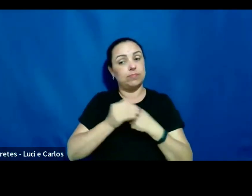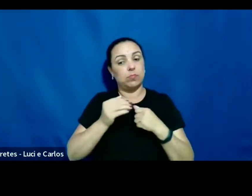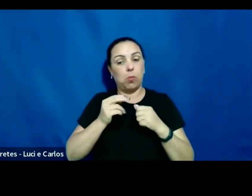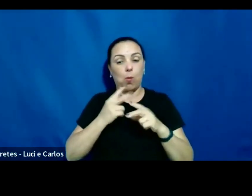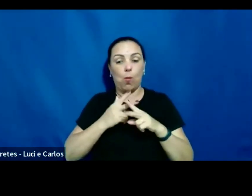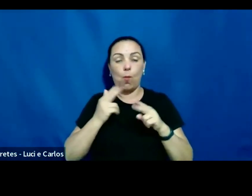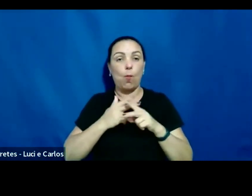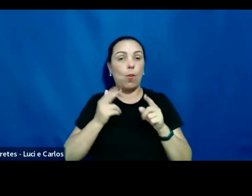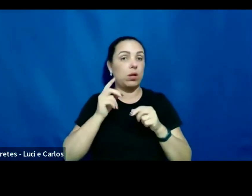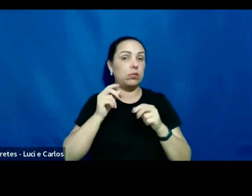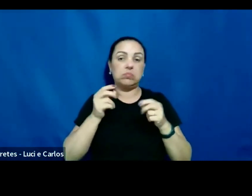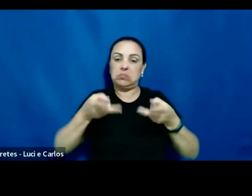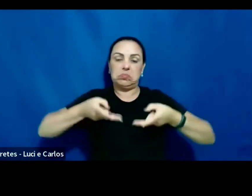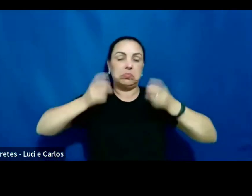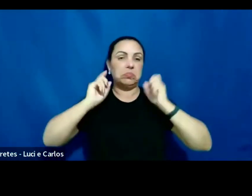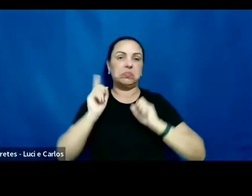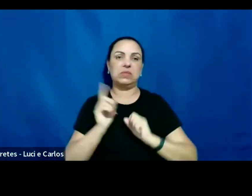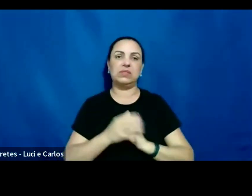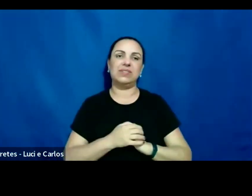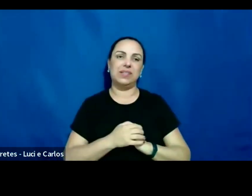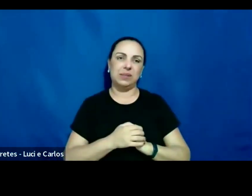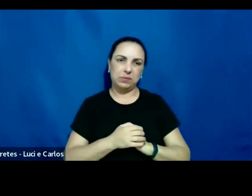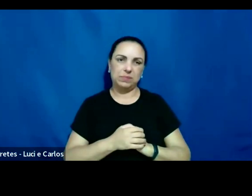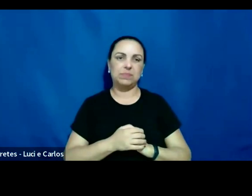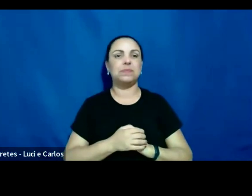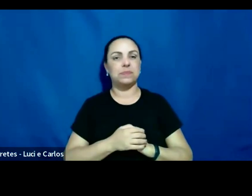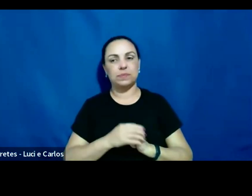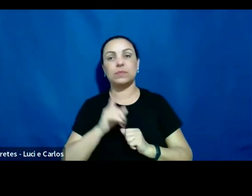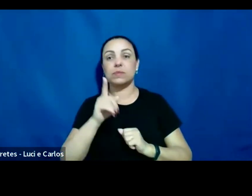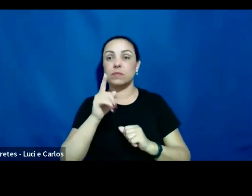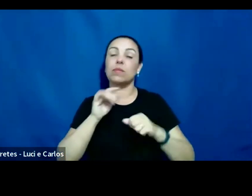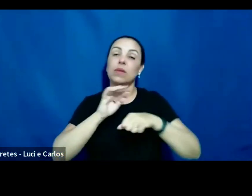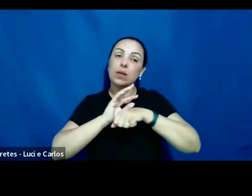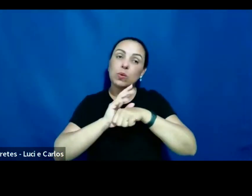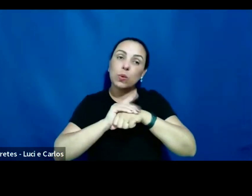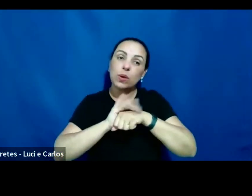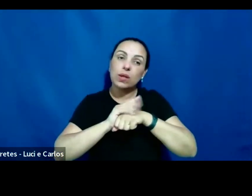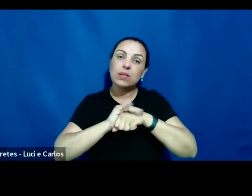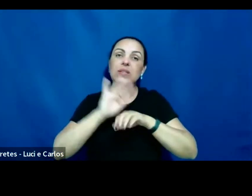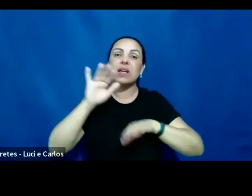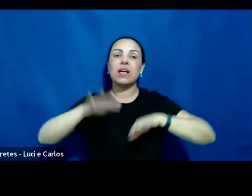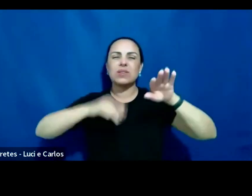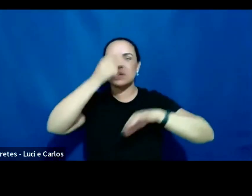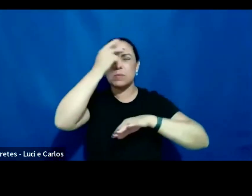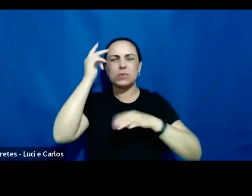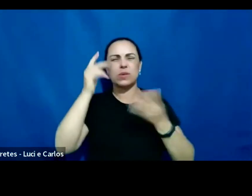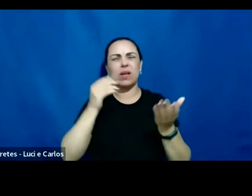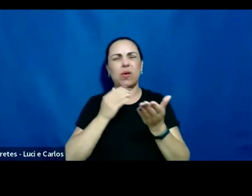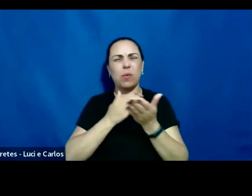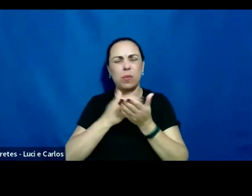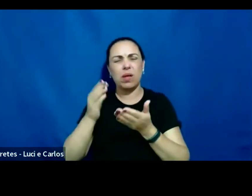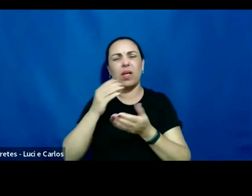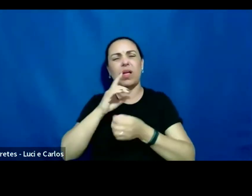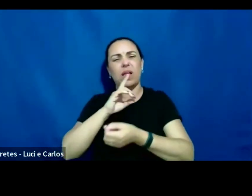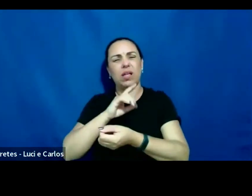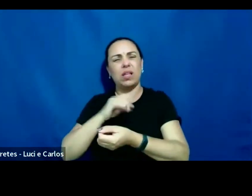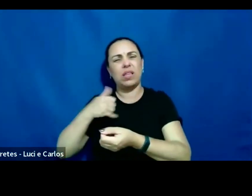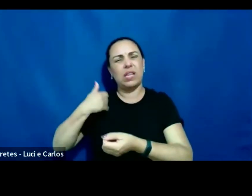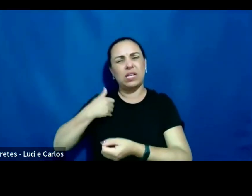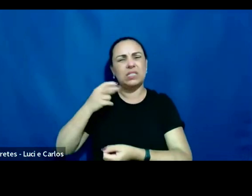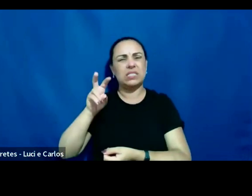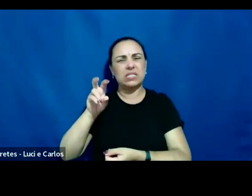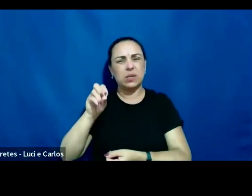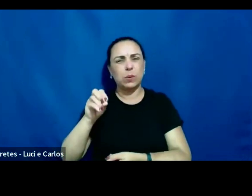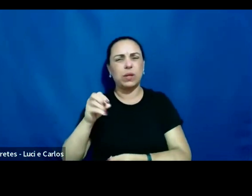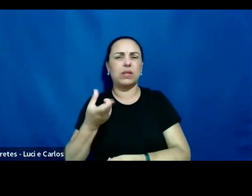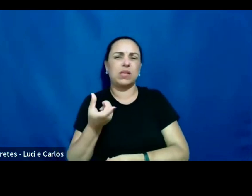Por isso que as pessoas hoje, quando a pessoa que está doente, o que ela tem? Ela toma vários medicamentos. Você vai ver uma pessoa acima de 50, 60 anos, hoje ela